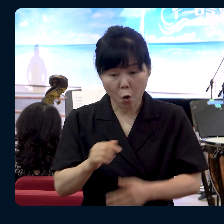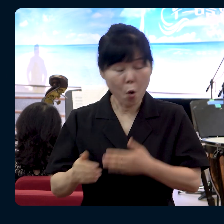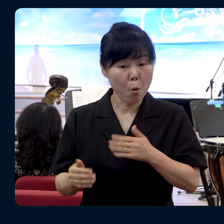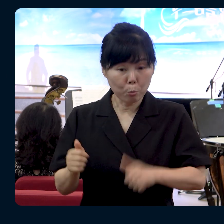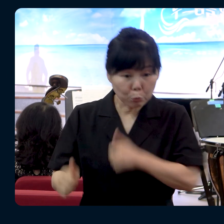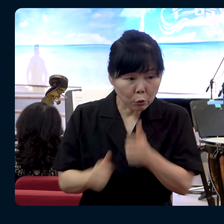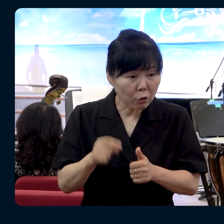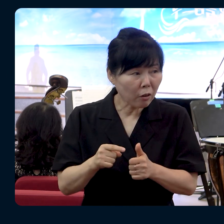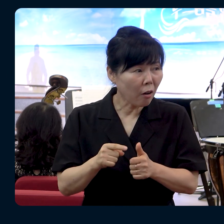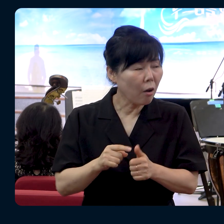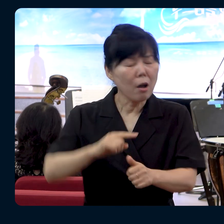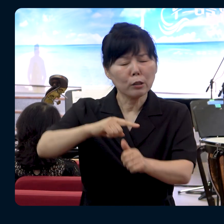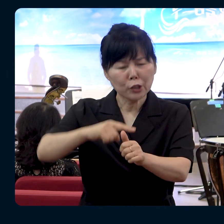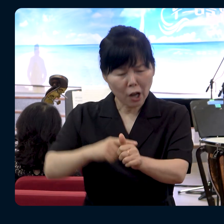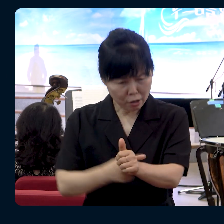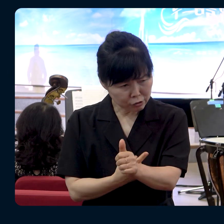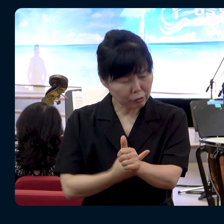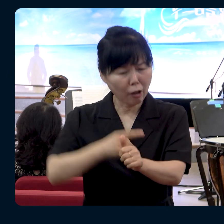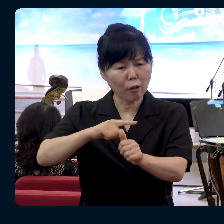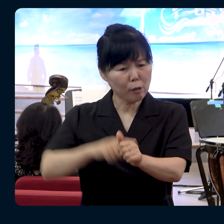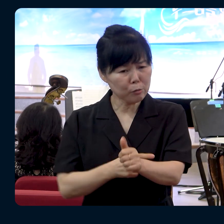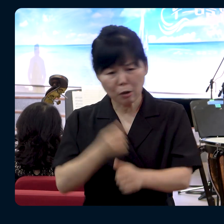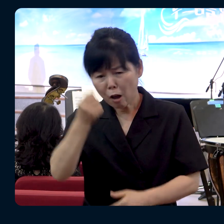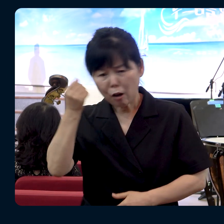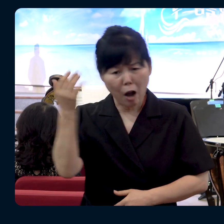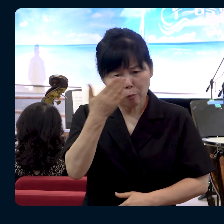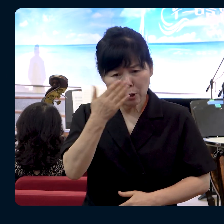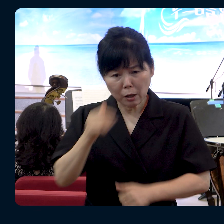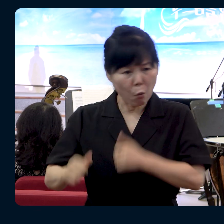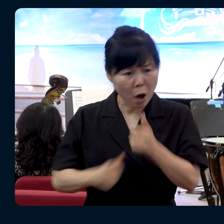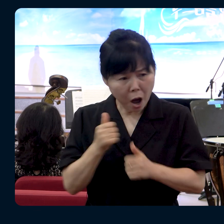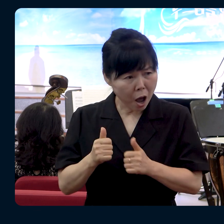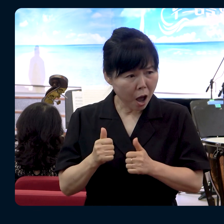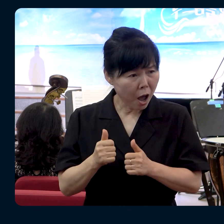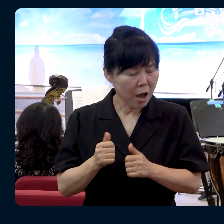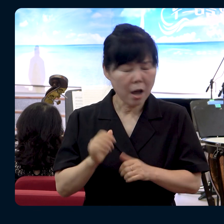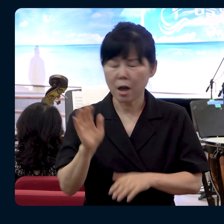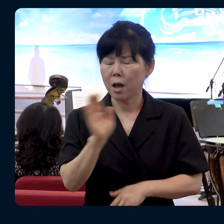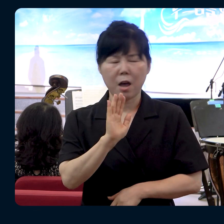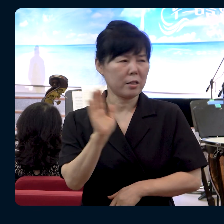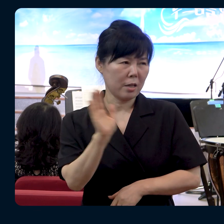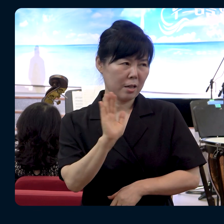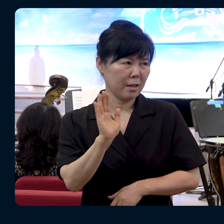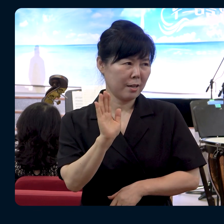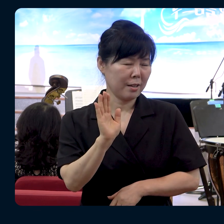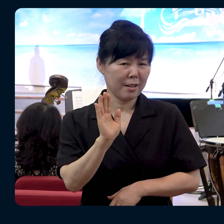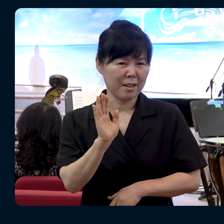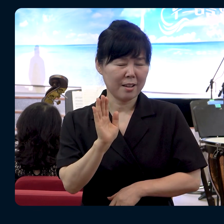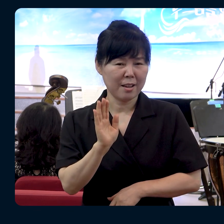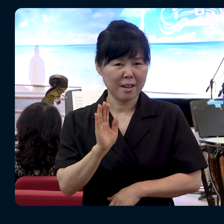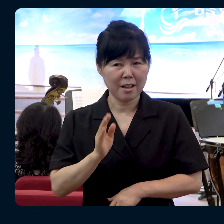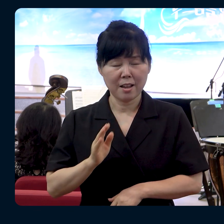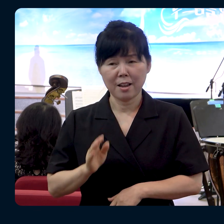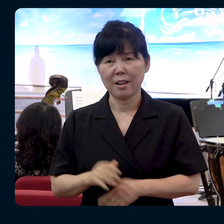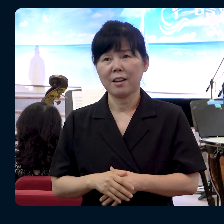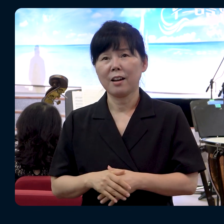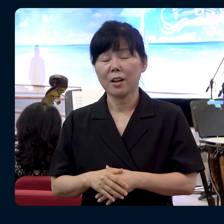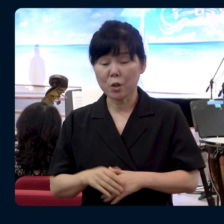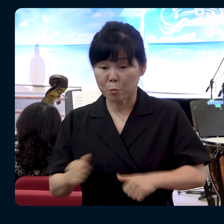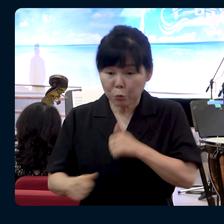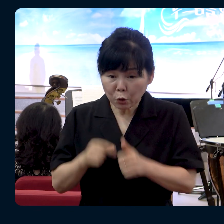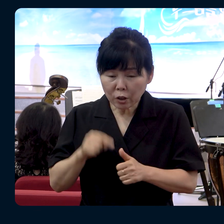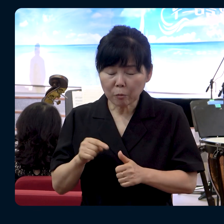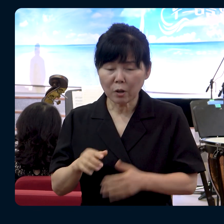단순하게 갑자기 내 안에서 불쑥 올라오는 것이 분노가 아니고, 그런 감정이 아니라